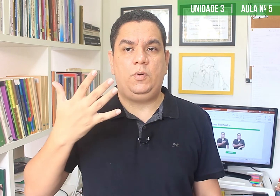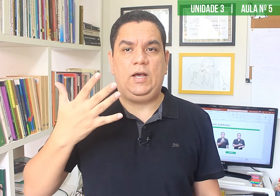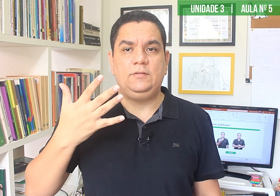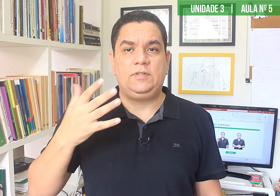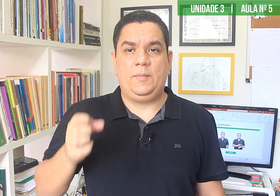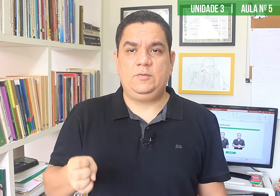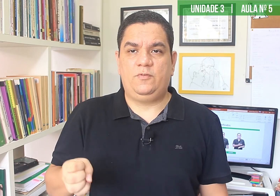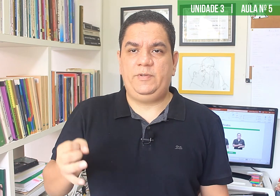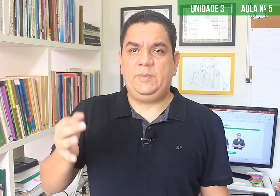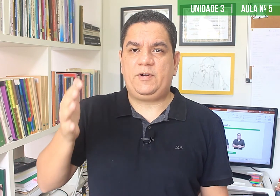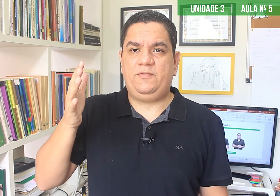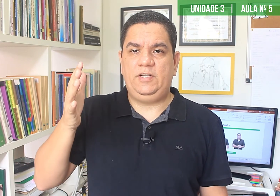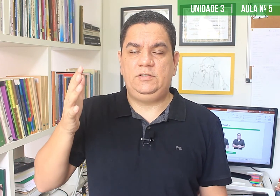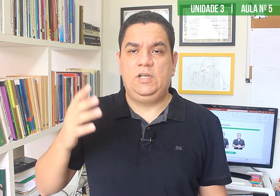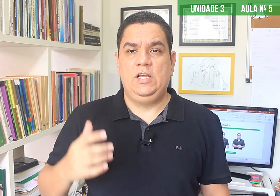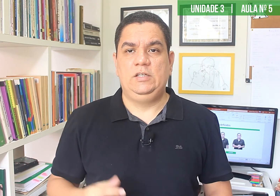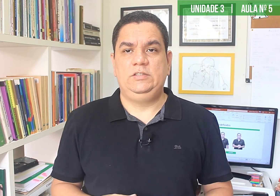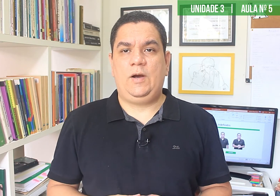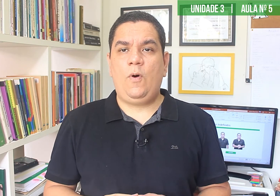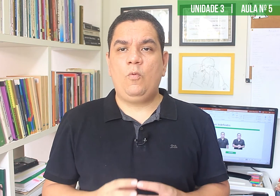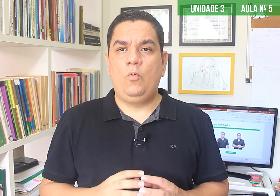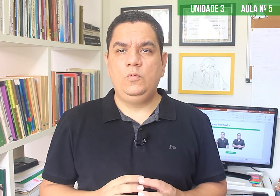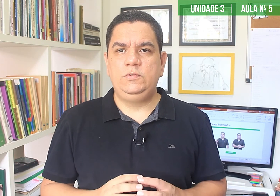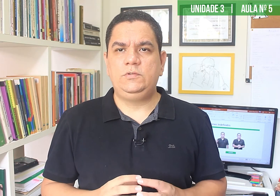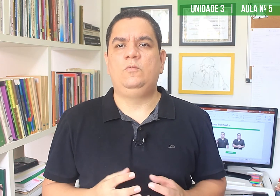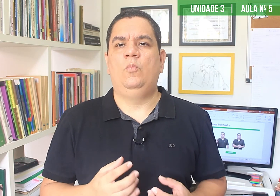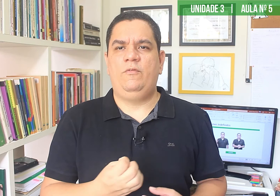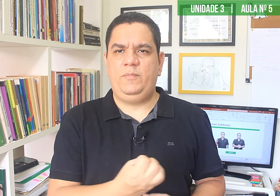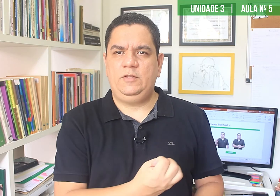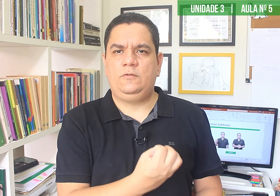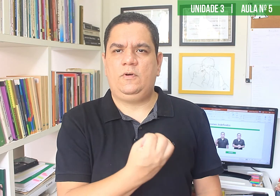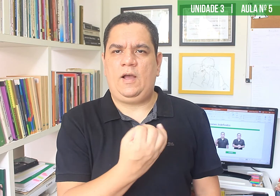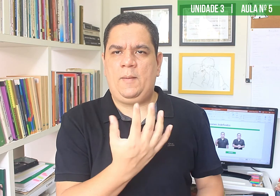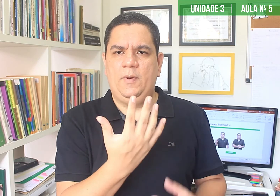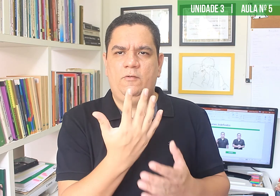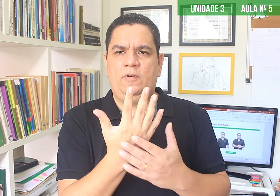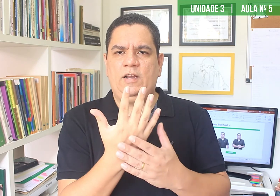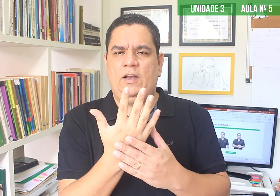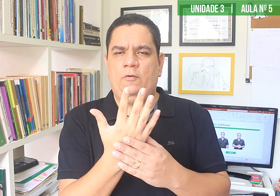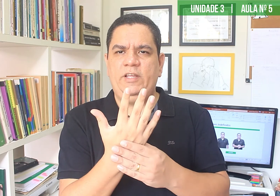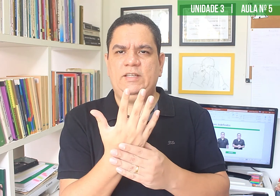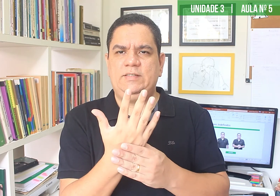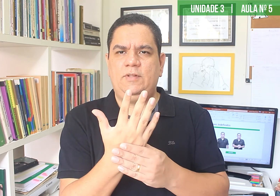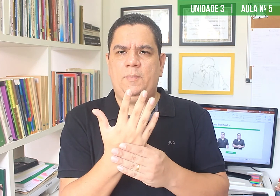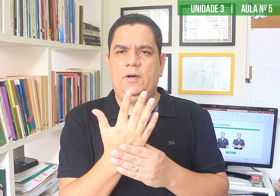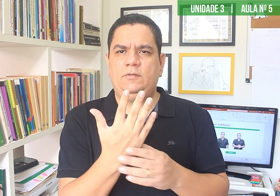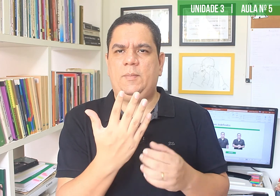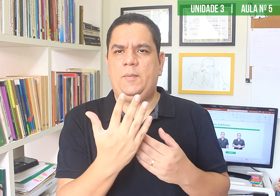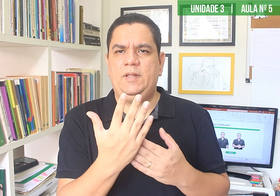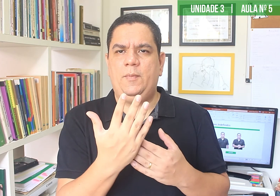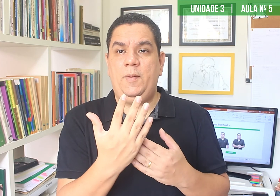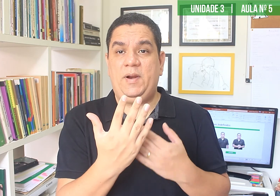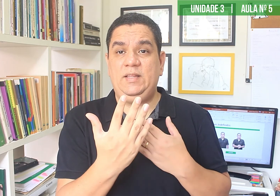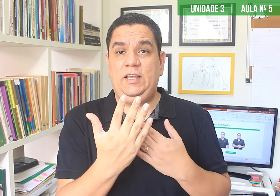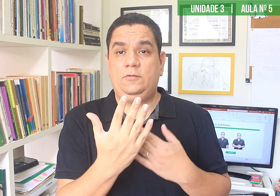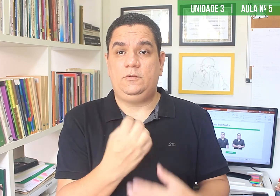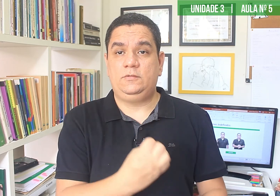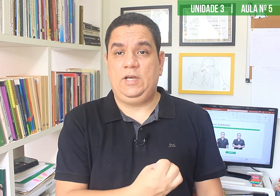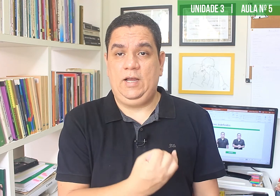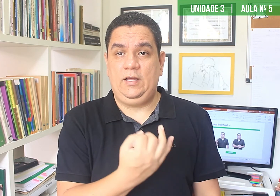lado, tá? Mas o movimento é para frente. Já o alguns, movimento, a orientação da mão, da palma da mão é para dentro, tá?